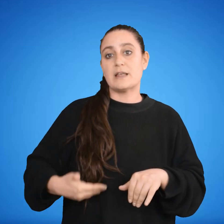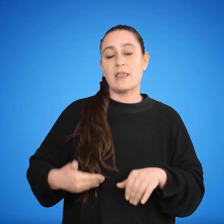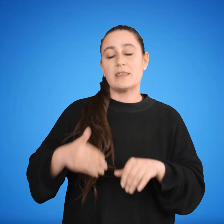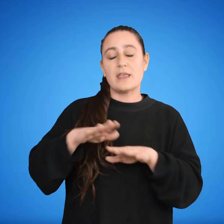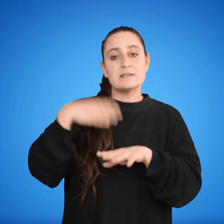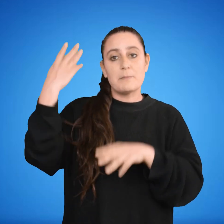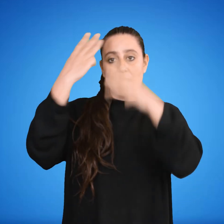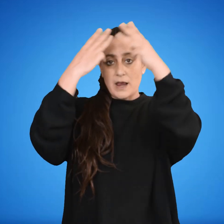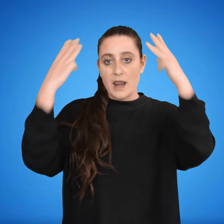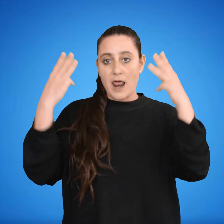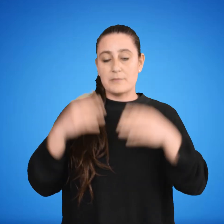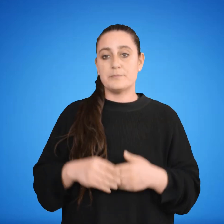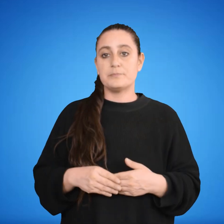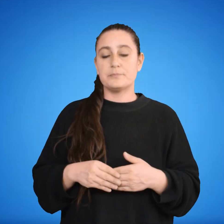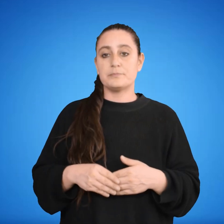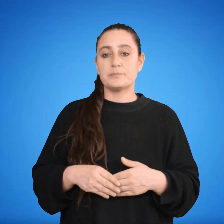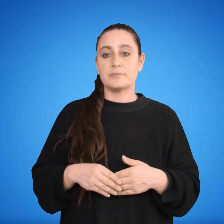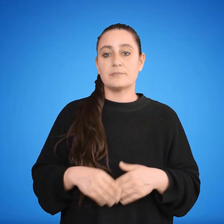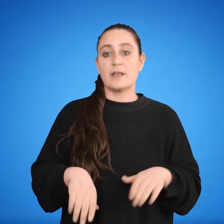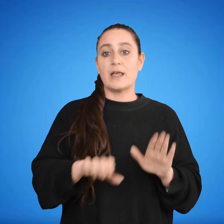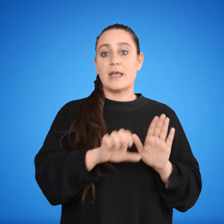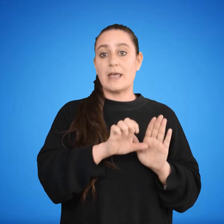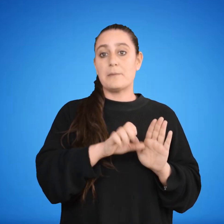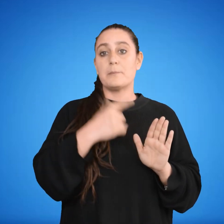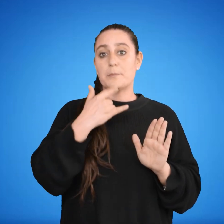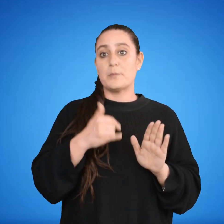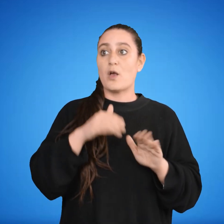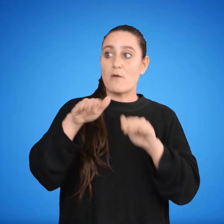General. Si la convocatoria del cuerpo electoral para la